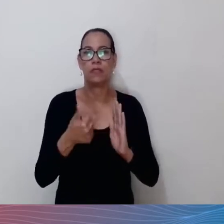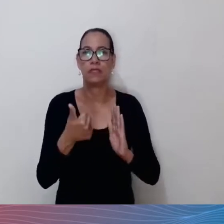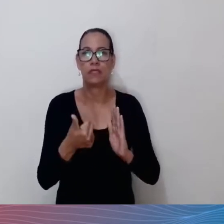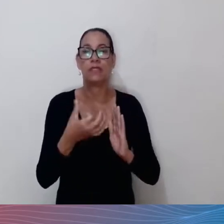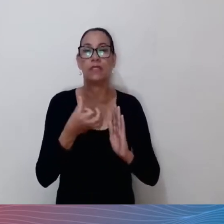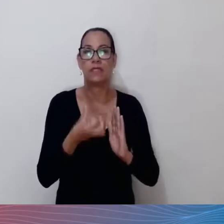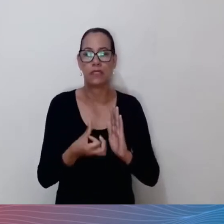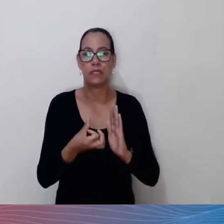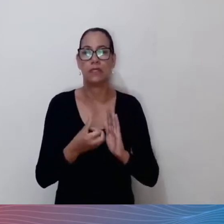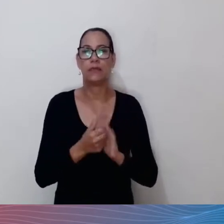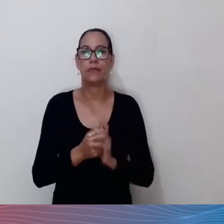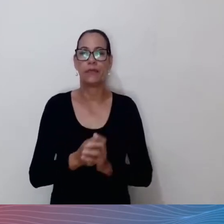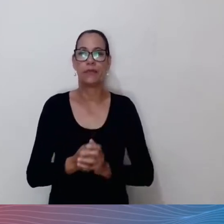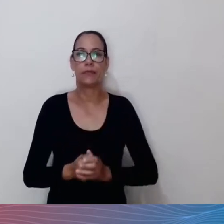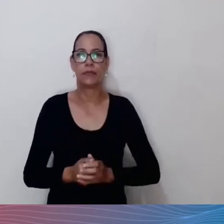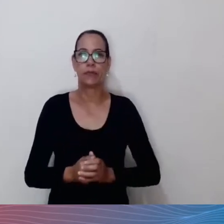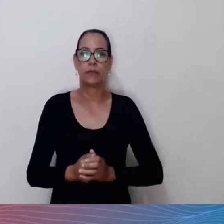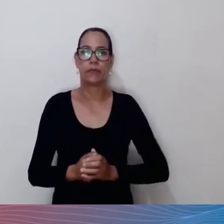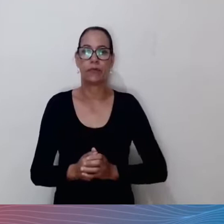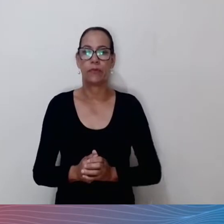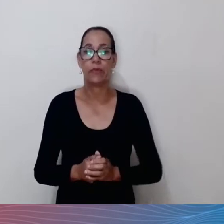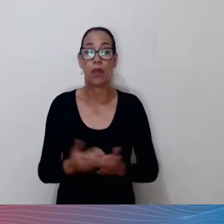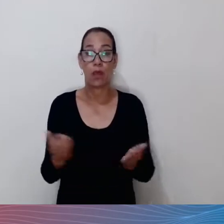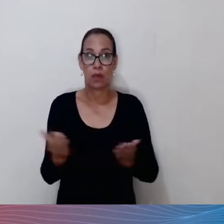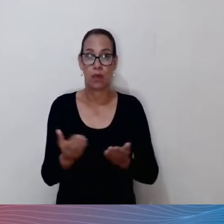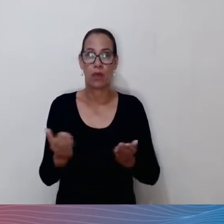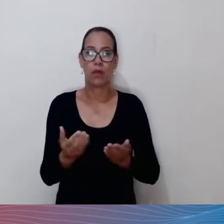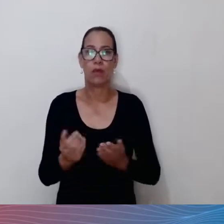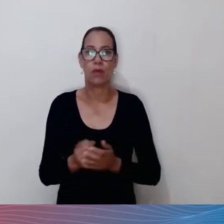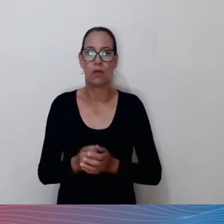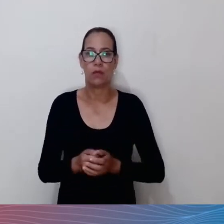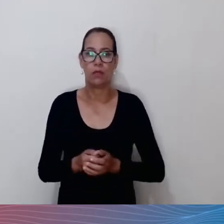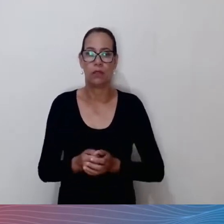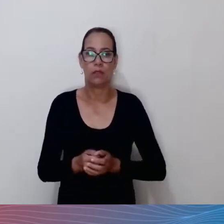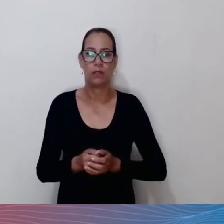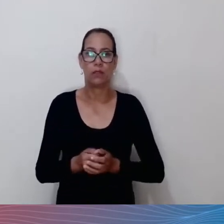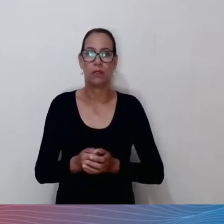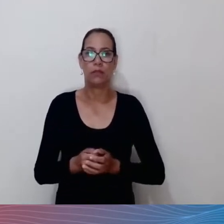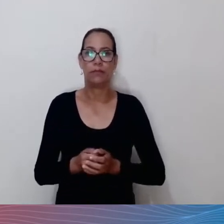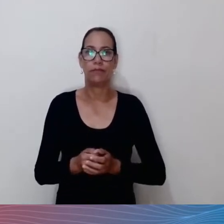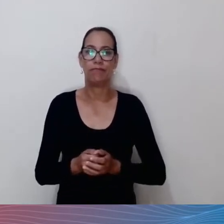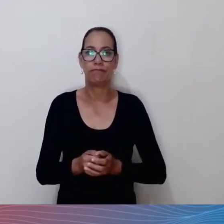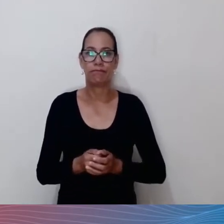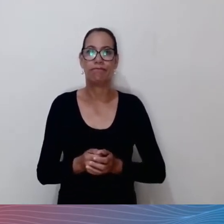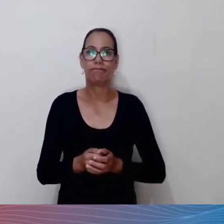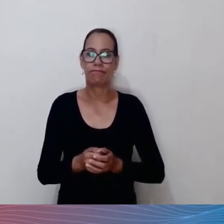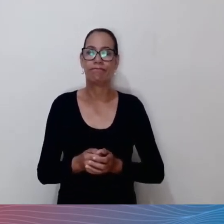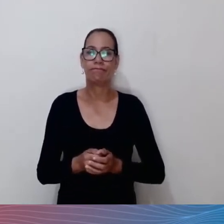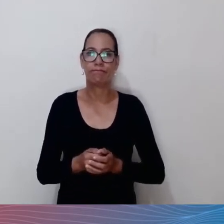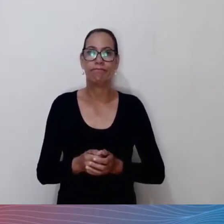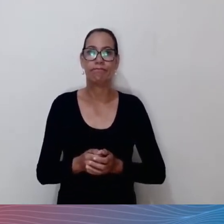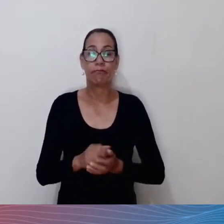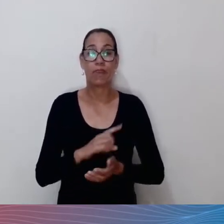Hoje é um dia das eleições no Brasil.